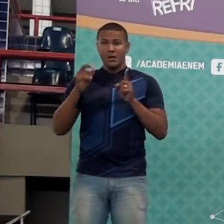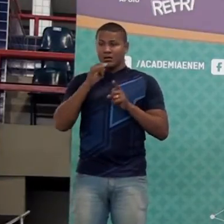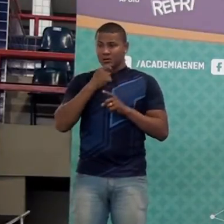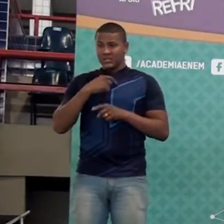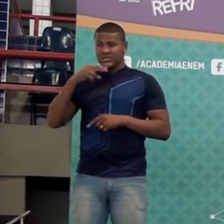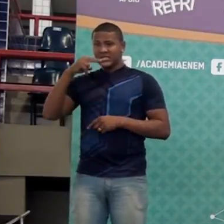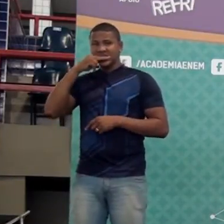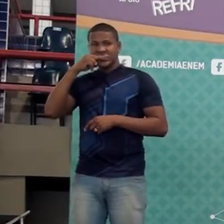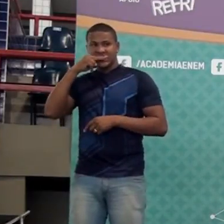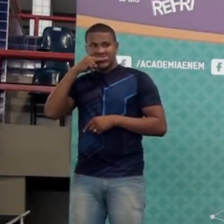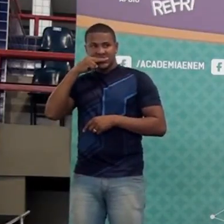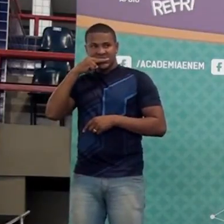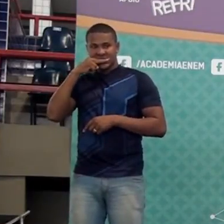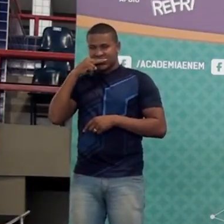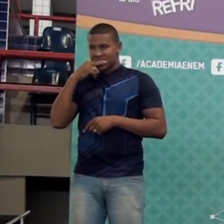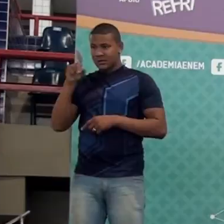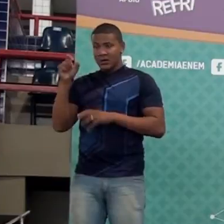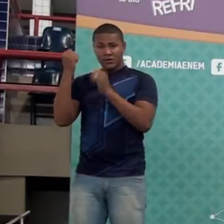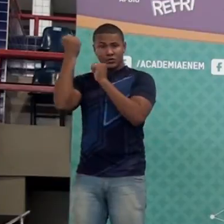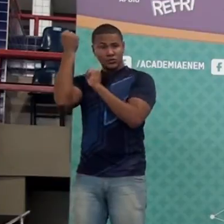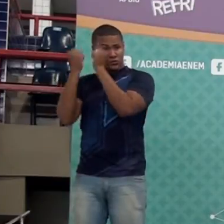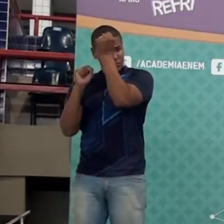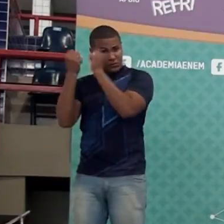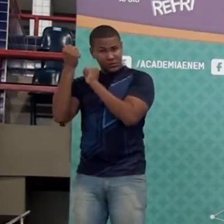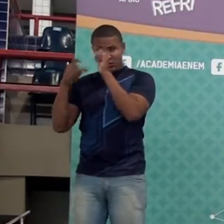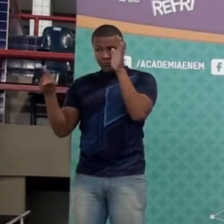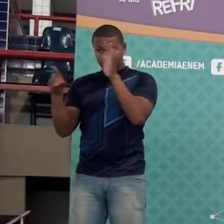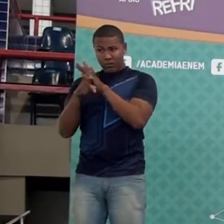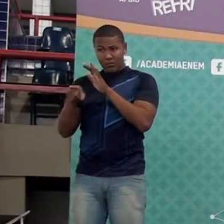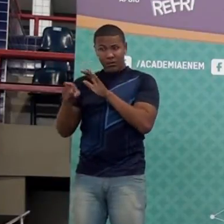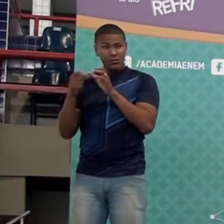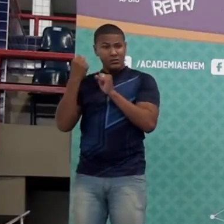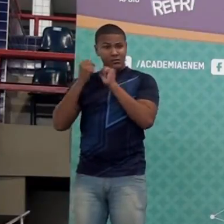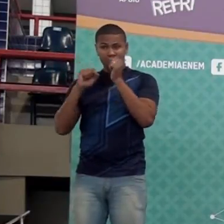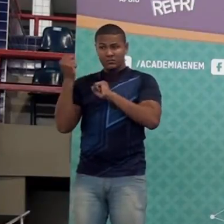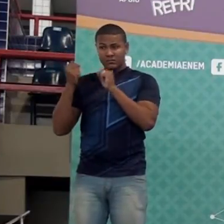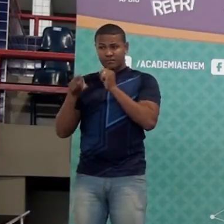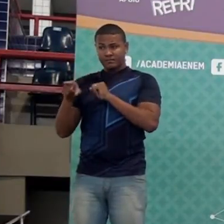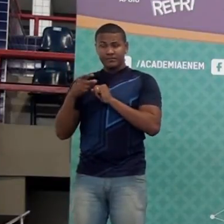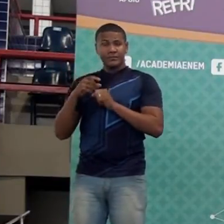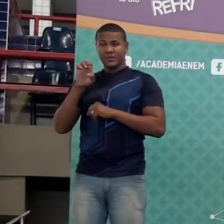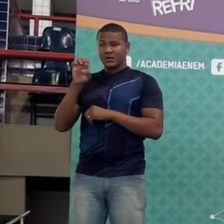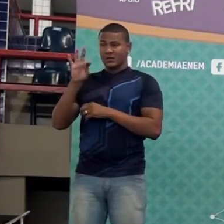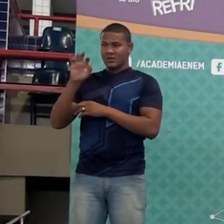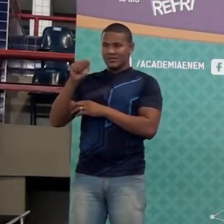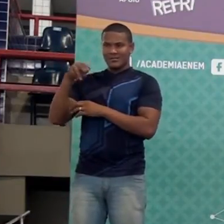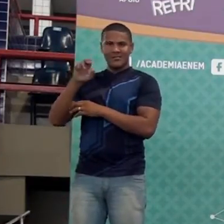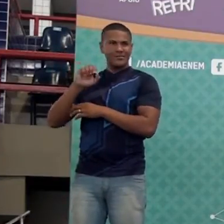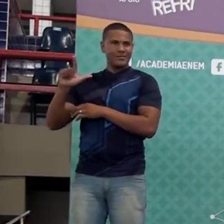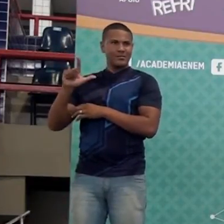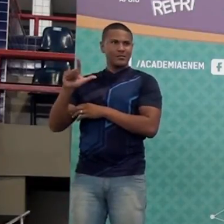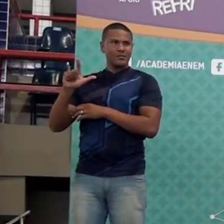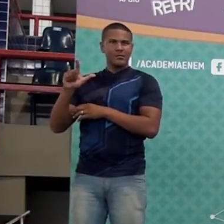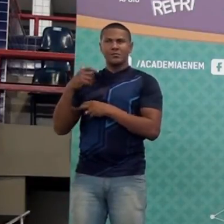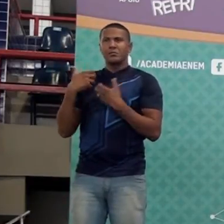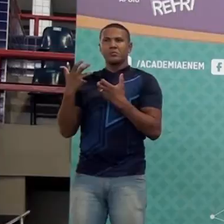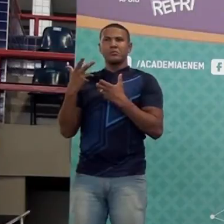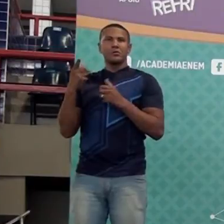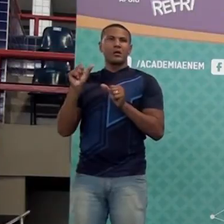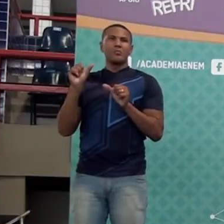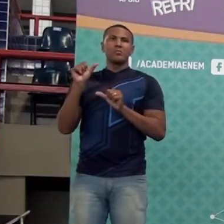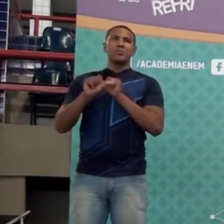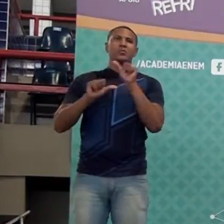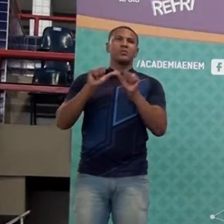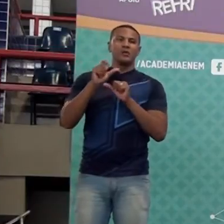tem toda a indústria dele pronta para produzir o quê? Etanol a partir da cana-de-açúcar. Ele não quer mudar isso a